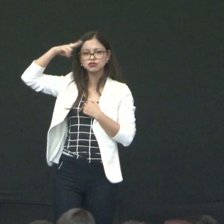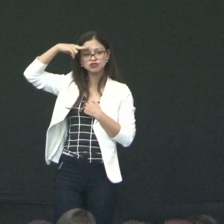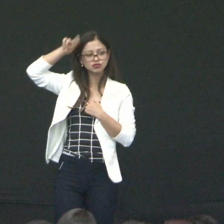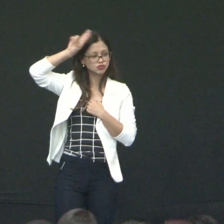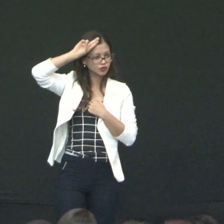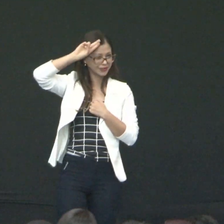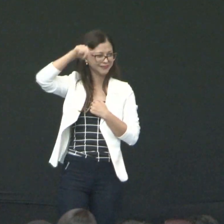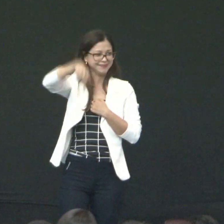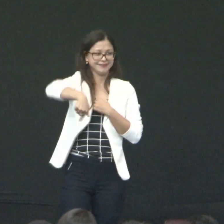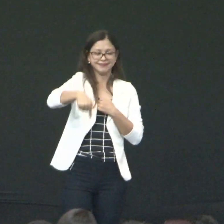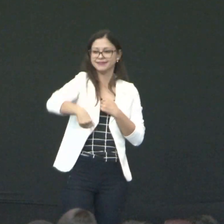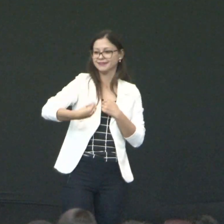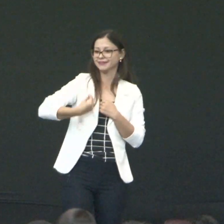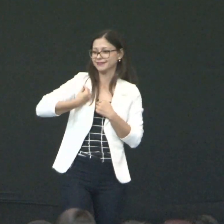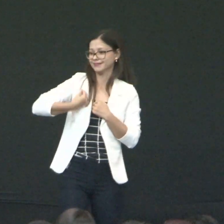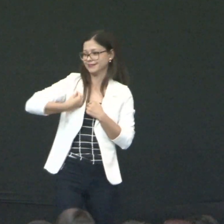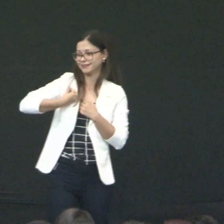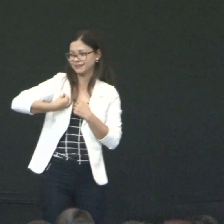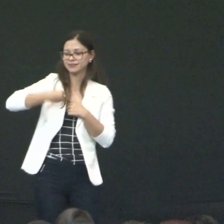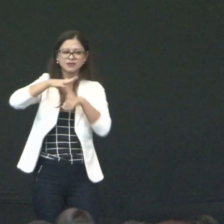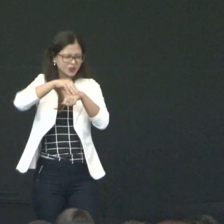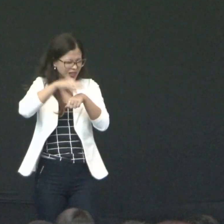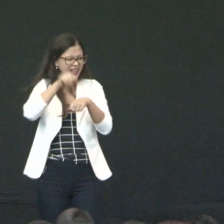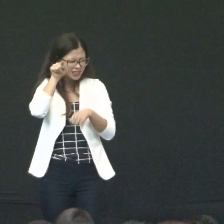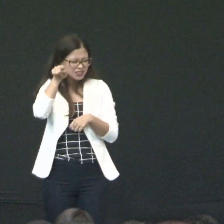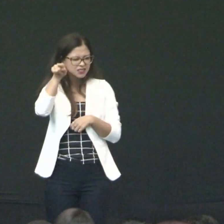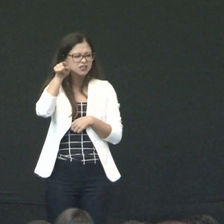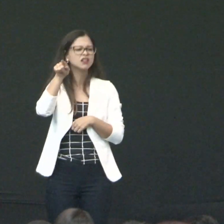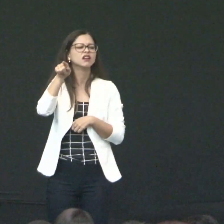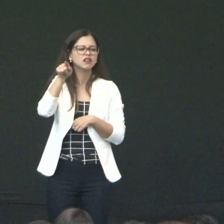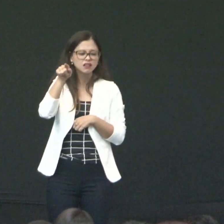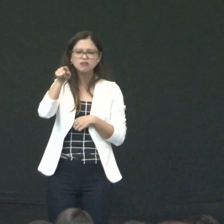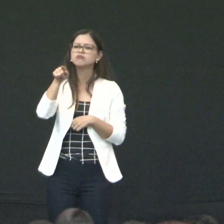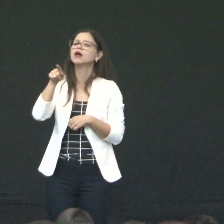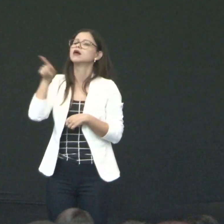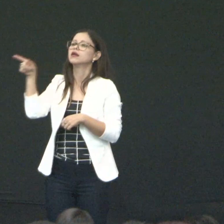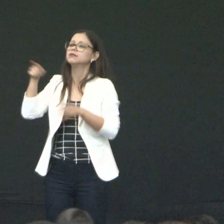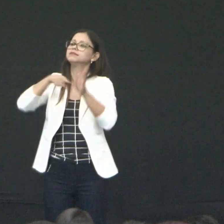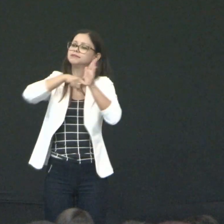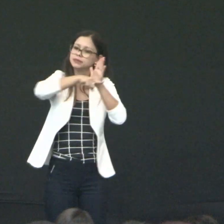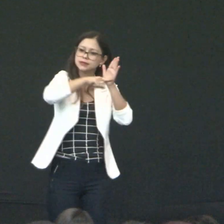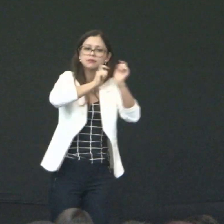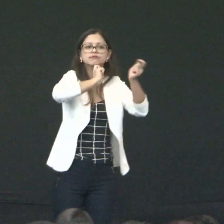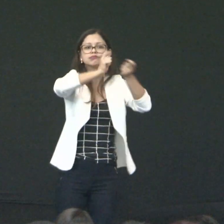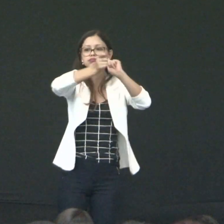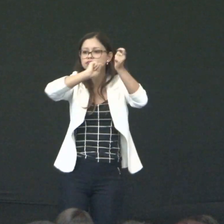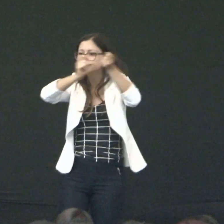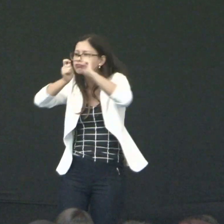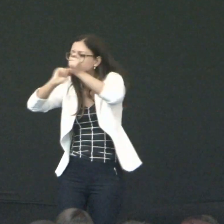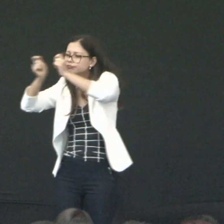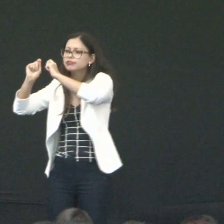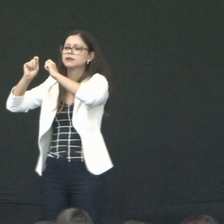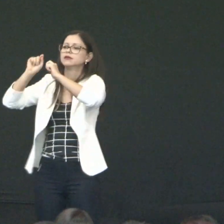Então, a Johanna, que está presente aqui, que é uma surda sueca, ela fez uma